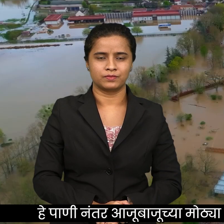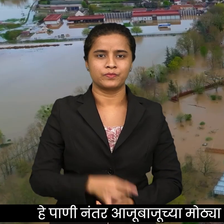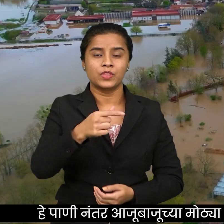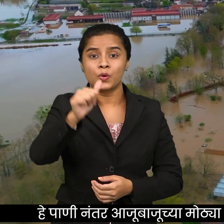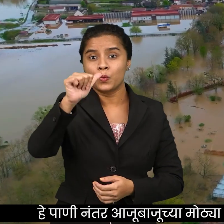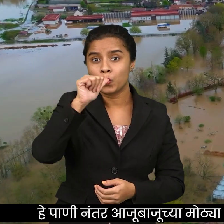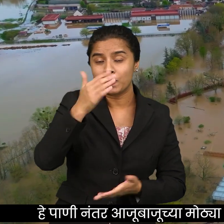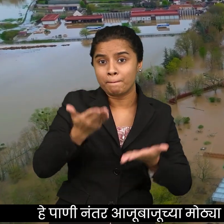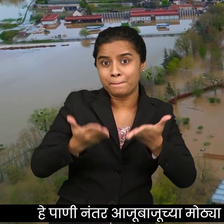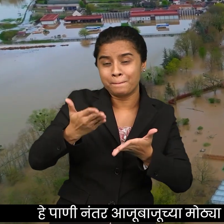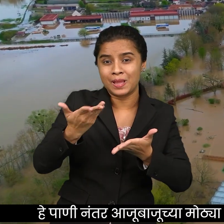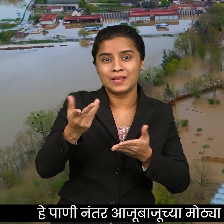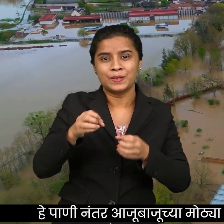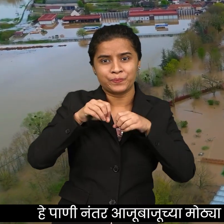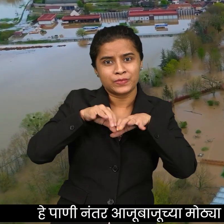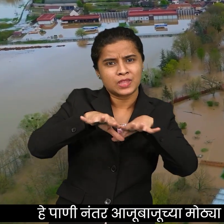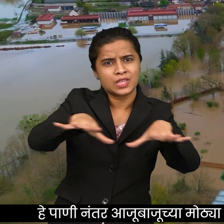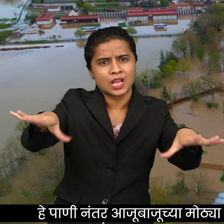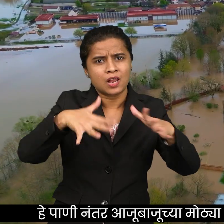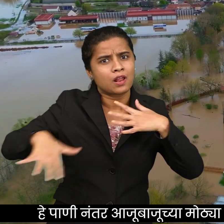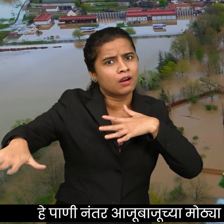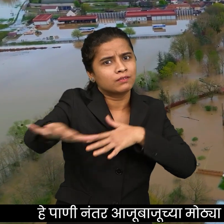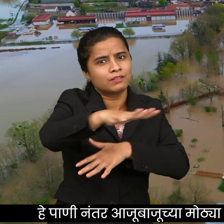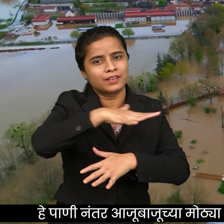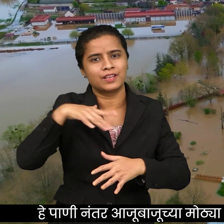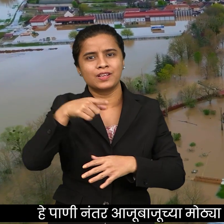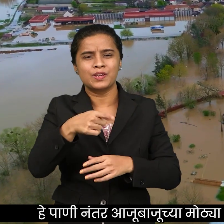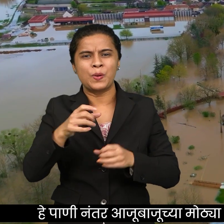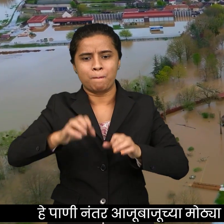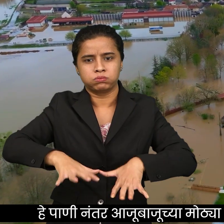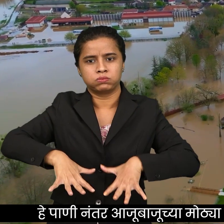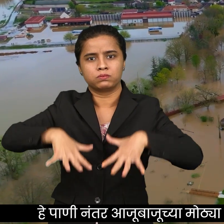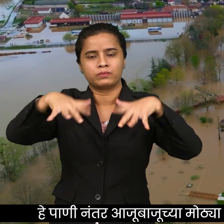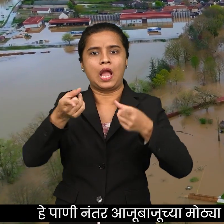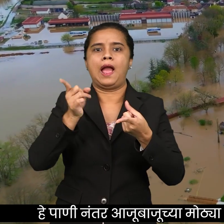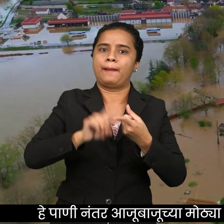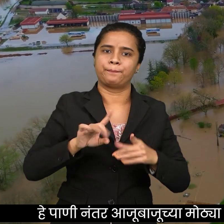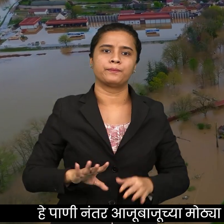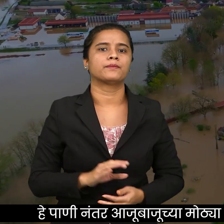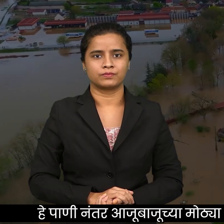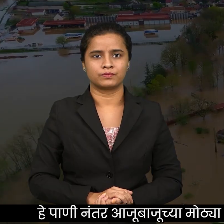हे पाणी नंतर आजूबाजूच्या मोठ्या भागात पसरू शकते, ज्यामुळे पूर येऊ शकतो.